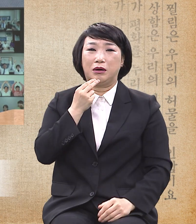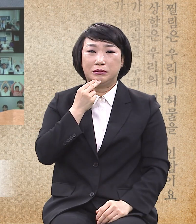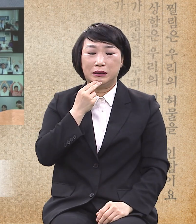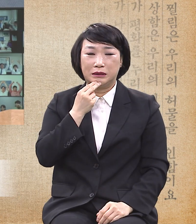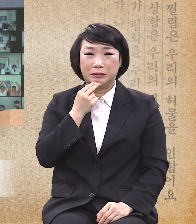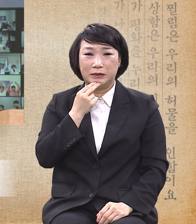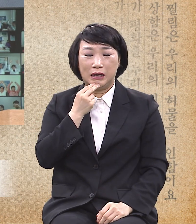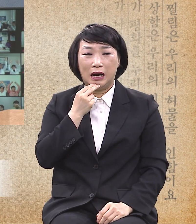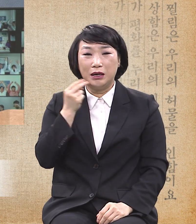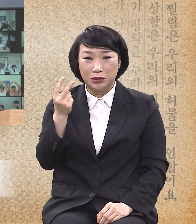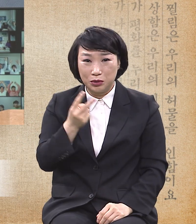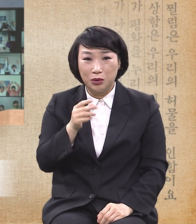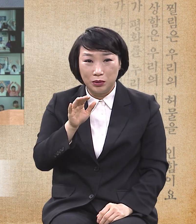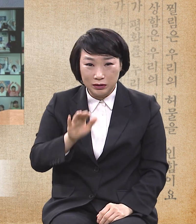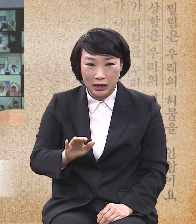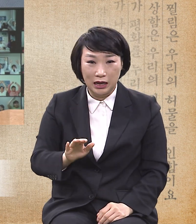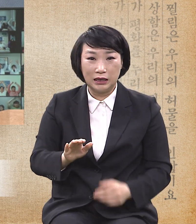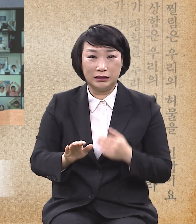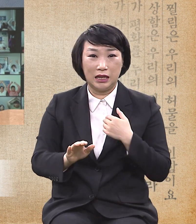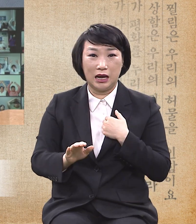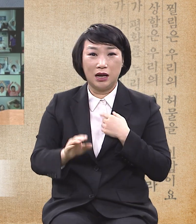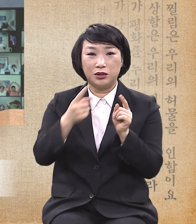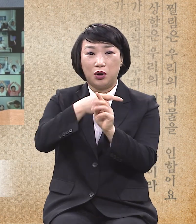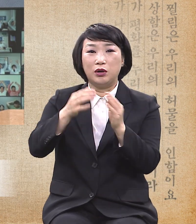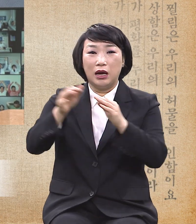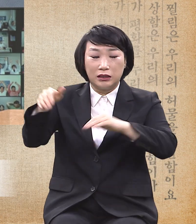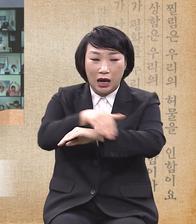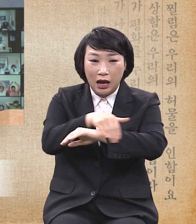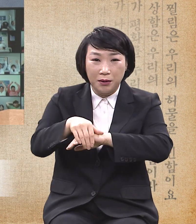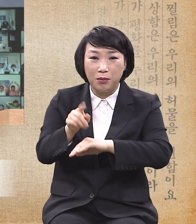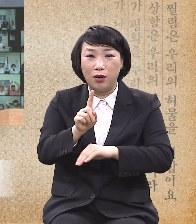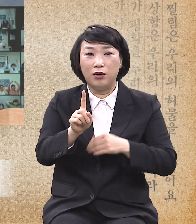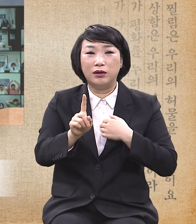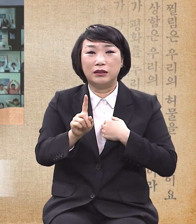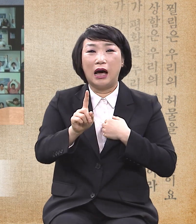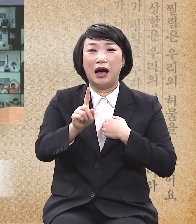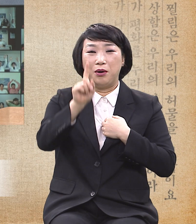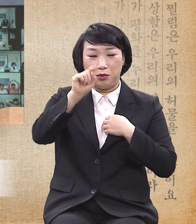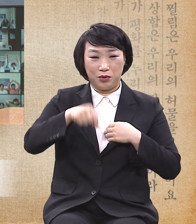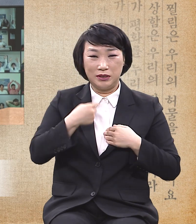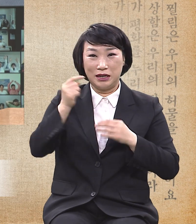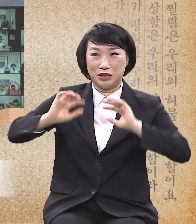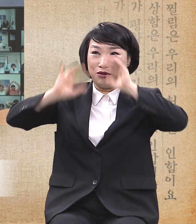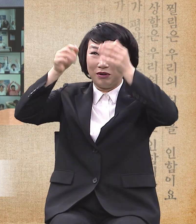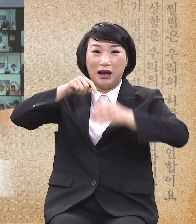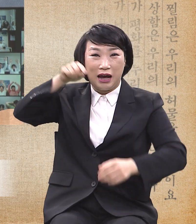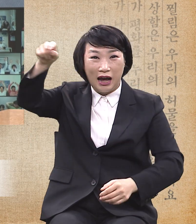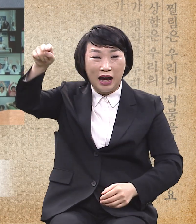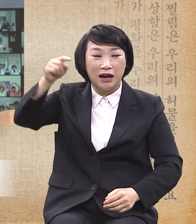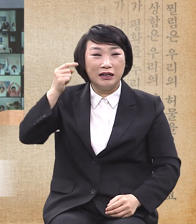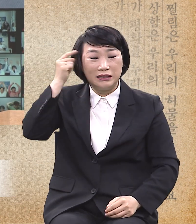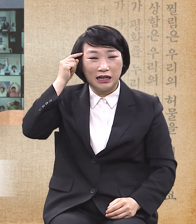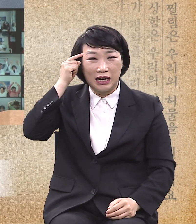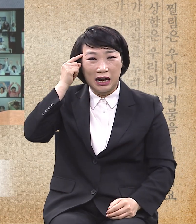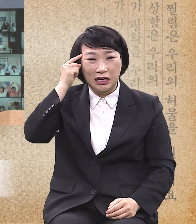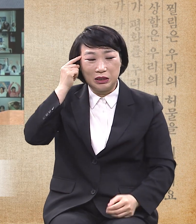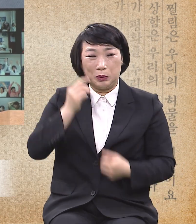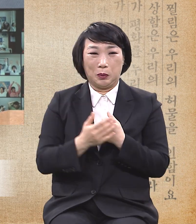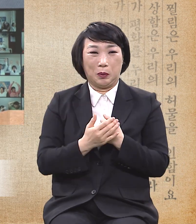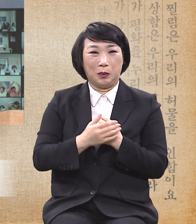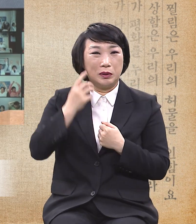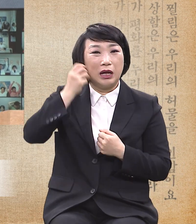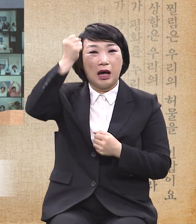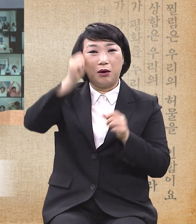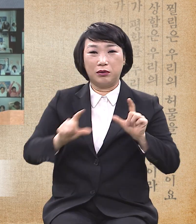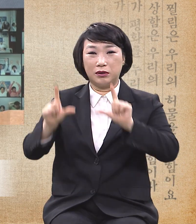못했습니다. 그리고 내가 교회 다니는 것이 나나 천국까지라고는 이런 아주 이기적인